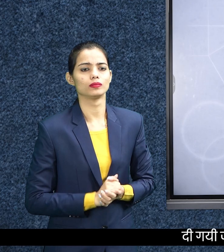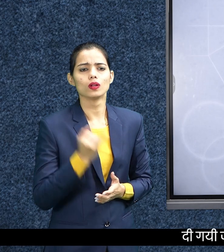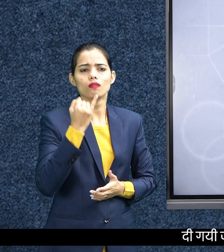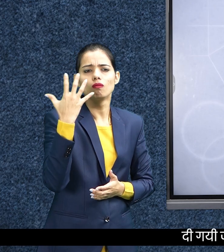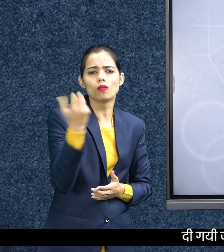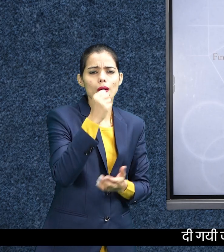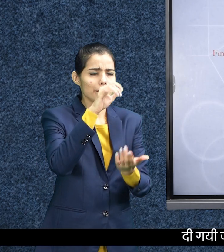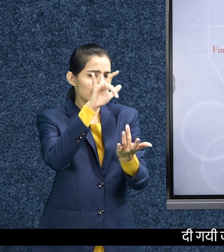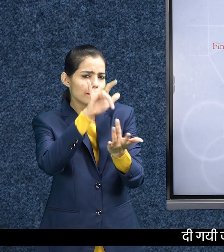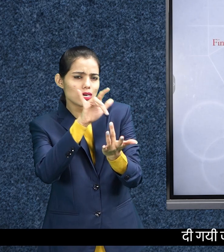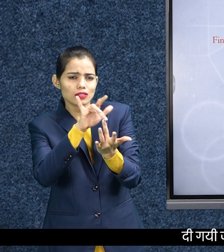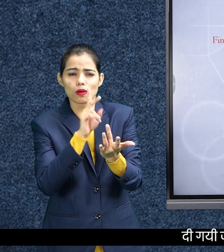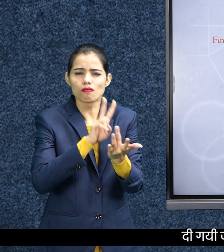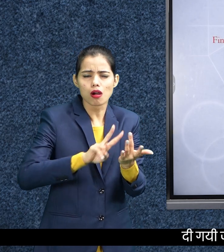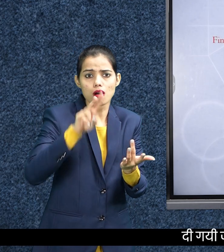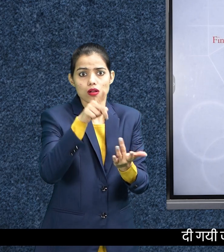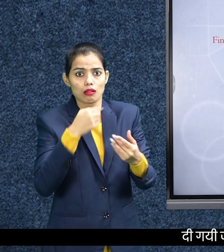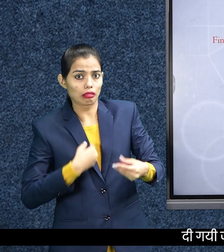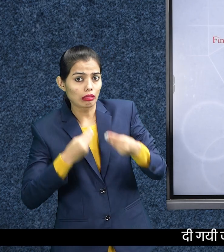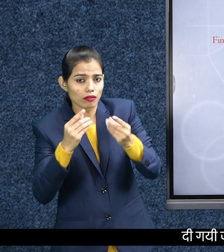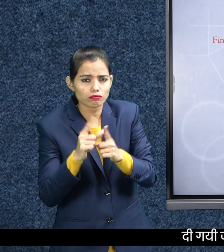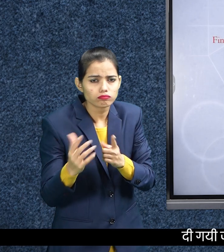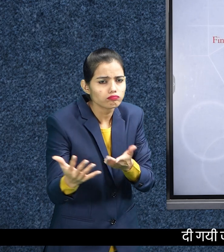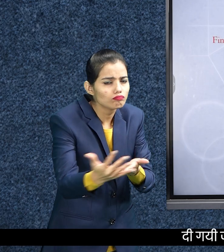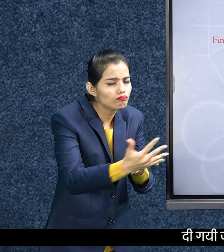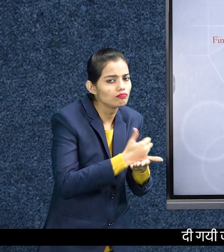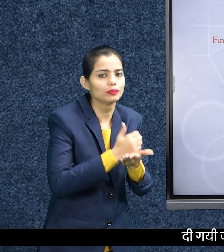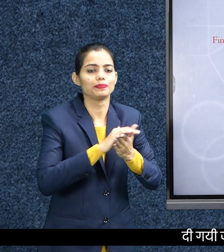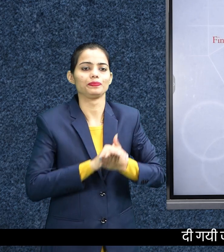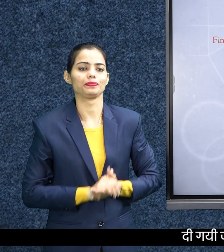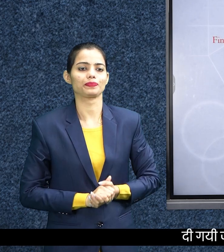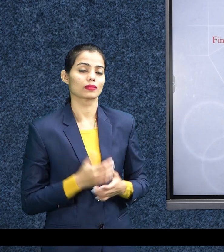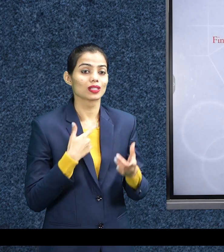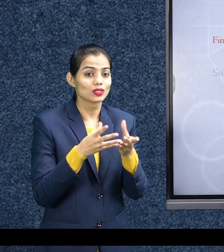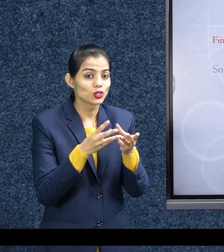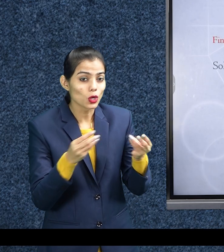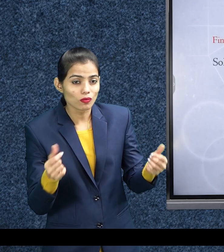दी गई जानकारी का माध्यक ज्ञात कीजिए। विलयन: